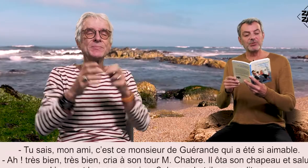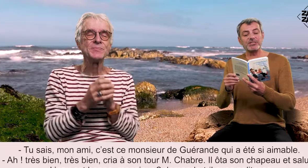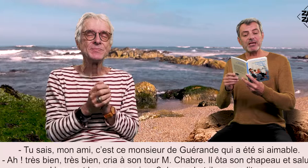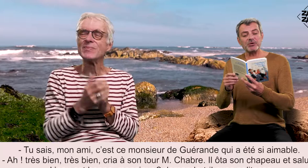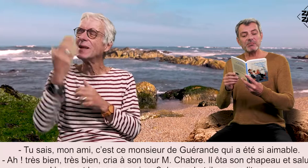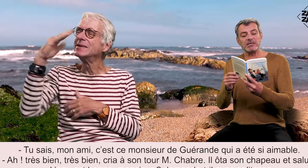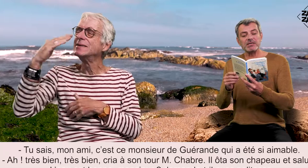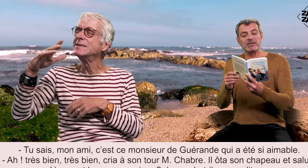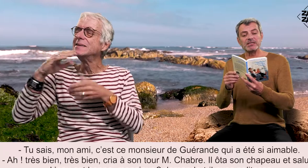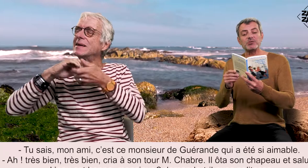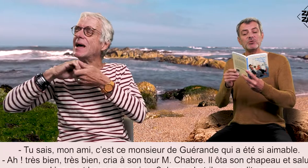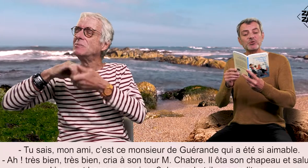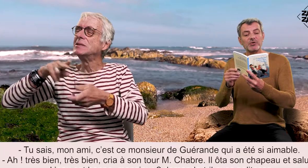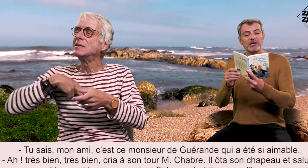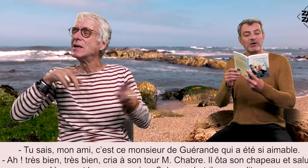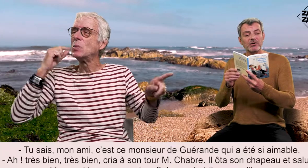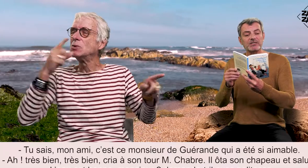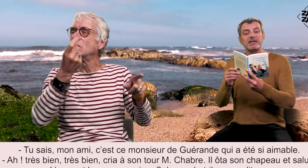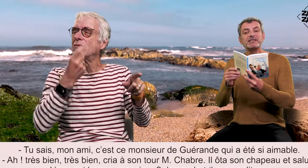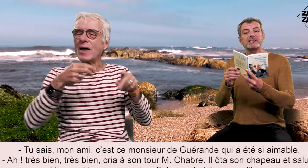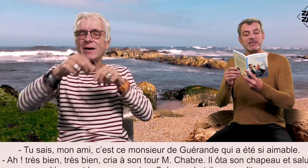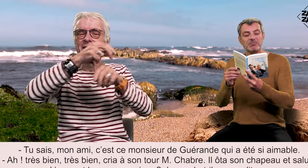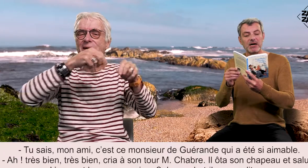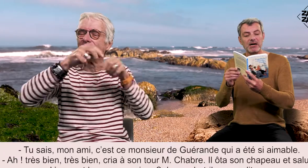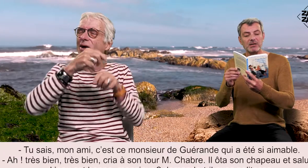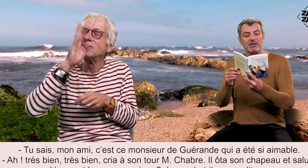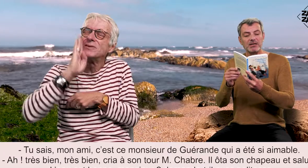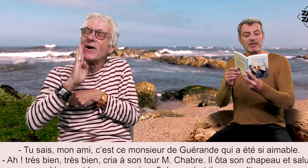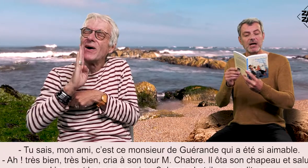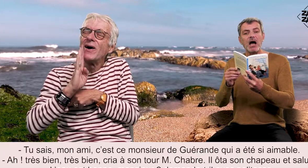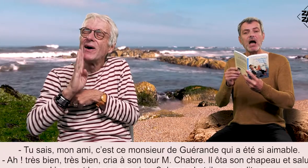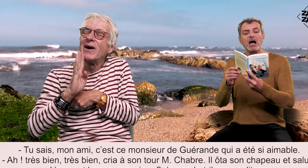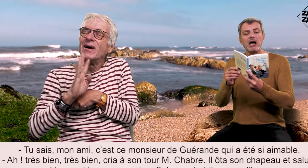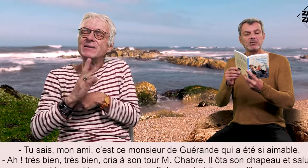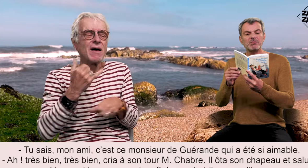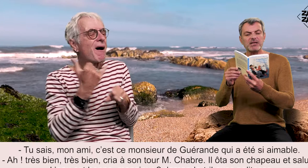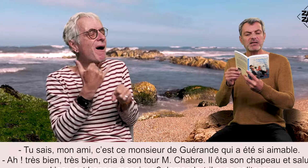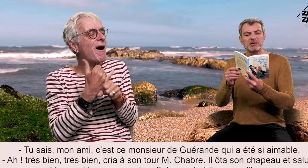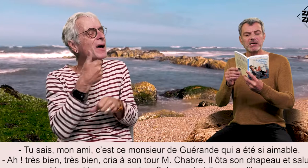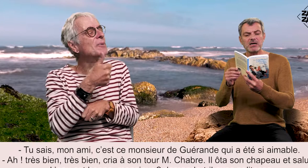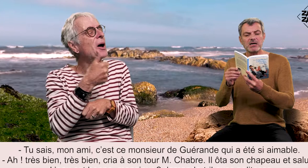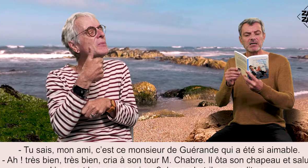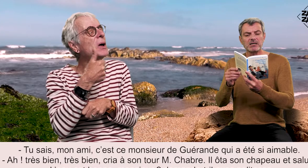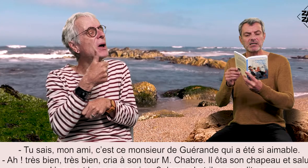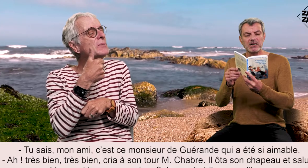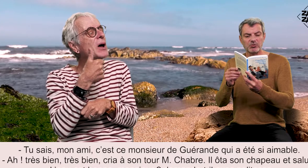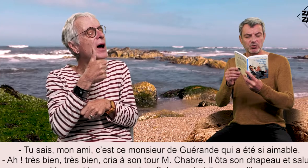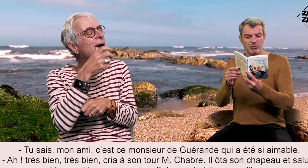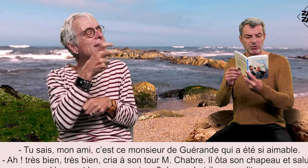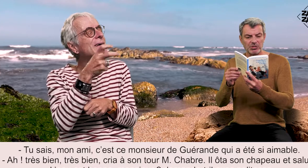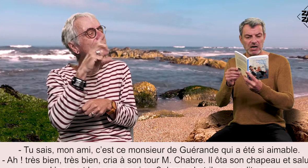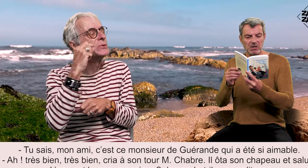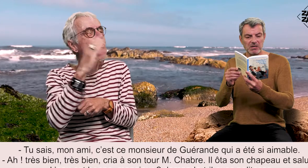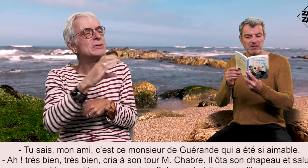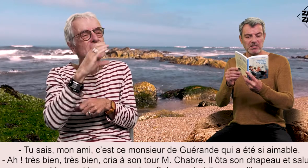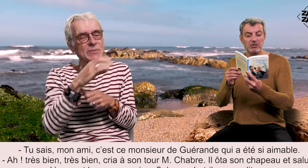« Tu sais, mon ami, c'est ce monsieur de Guérande qui a été si aimable. » Ah ! Très bien, très bien ! » cria à son tour